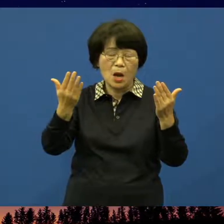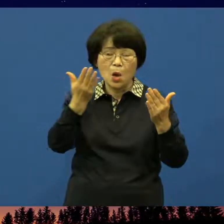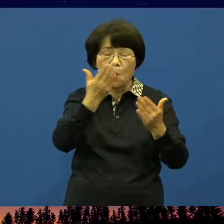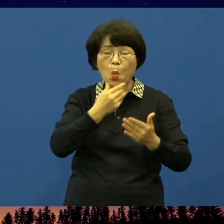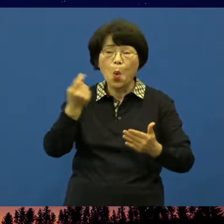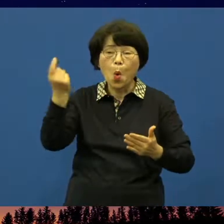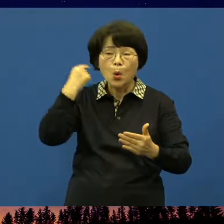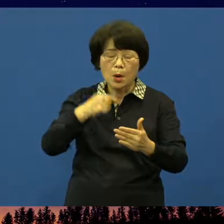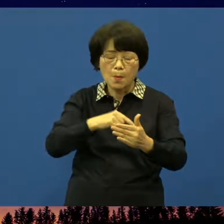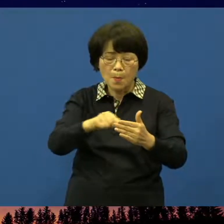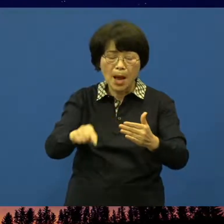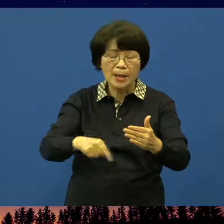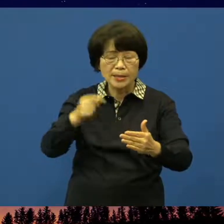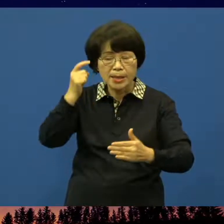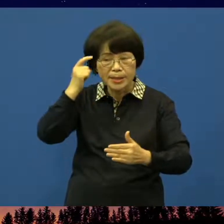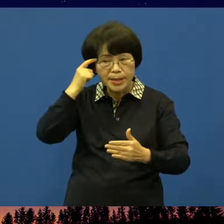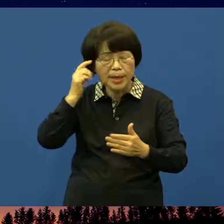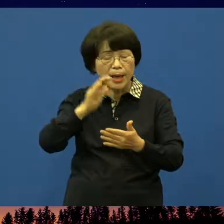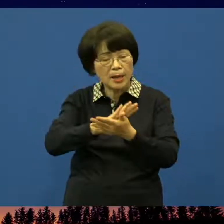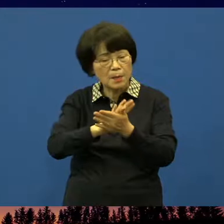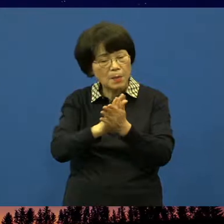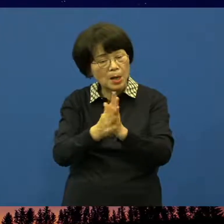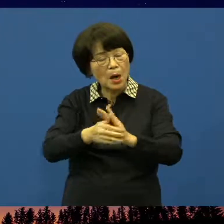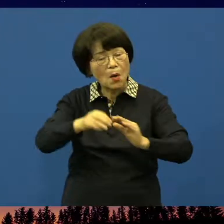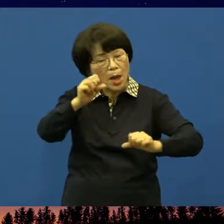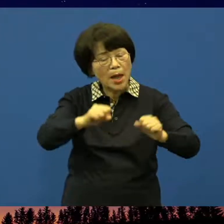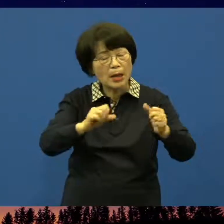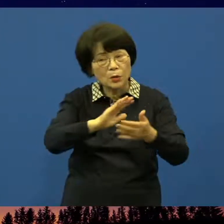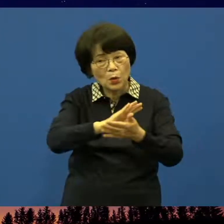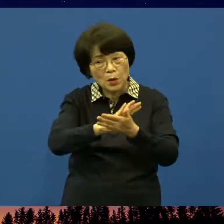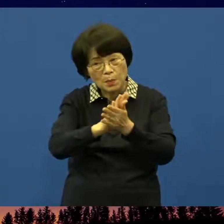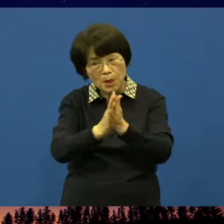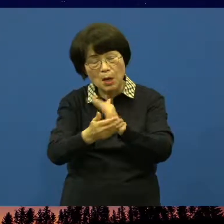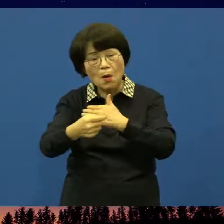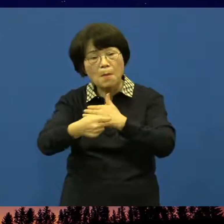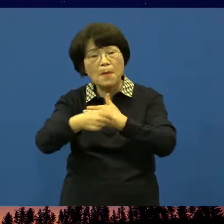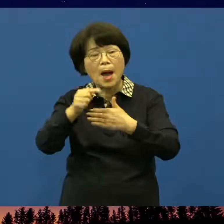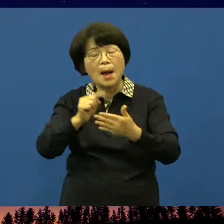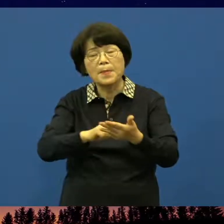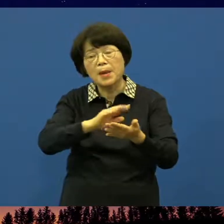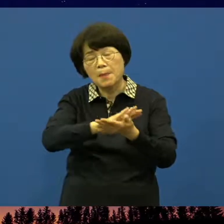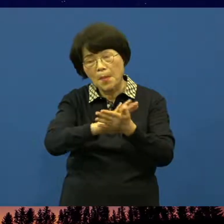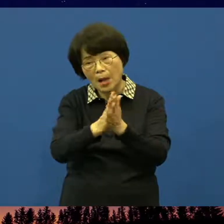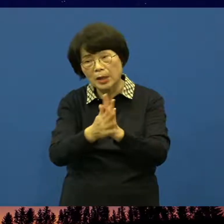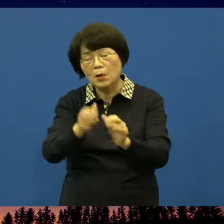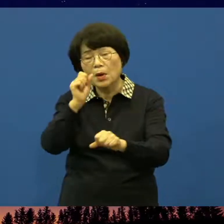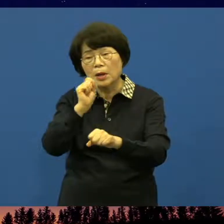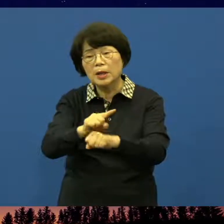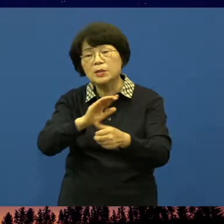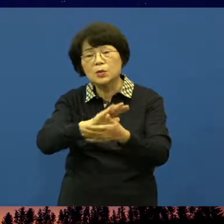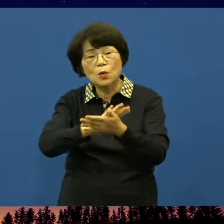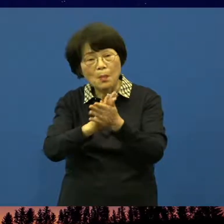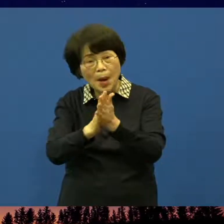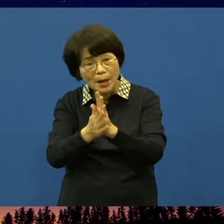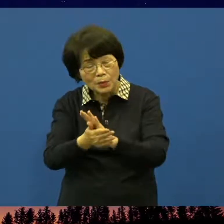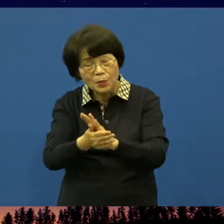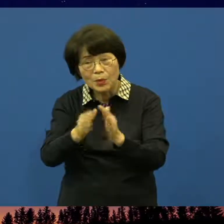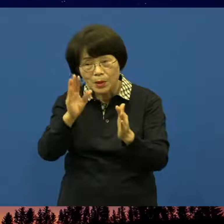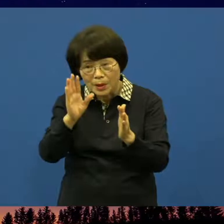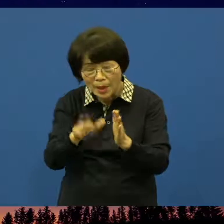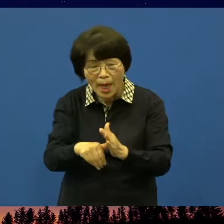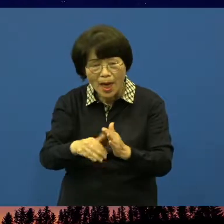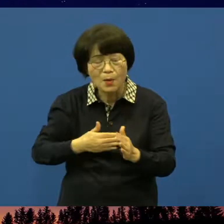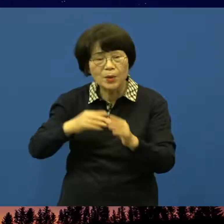안에서 우리의 생각이 변하고 행동이 변하고 태도가 바뀌고 기질까지도 하나님이 바꾸어 놓으실 때 우리의